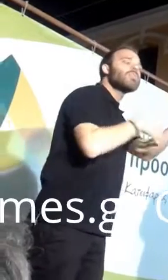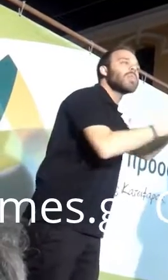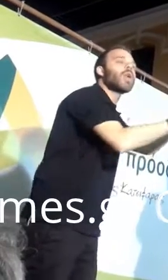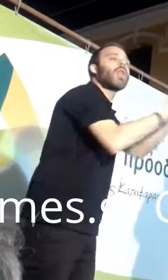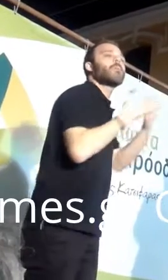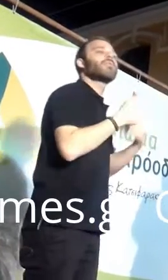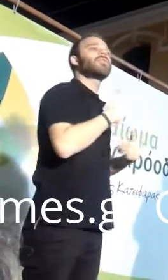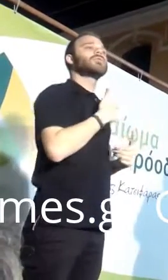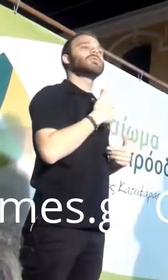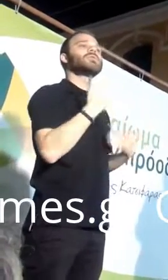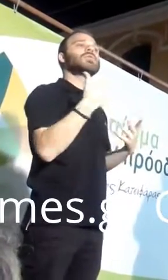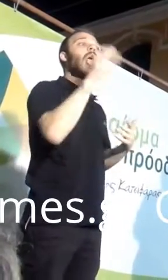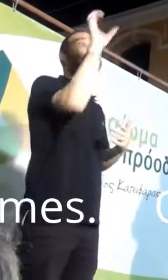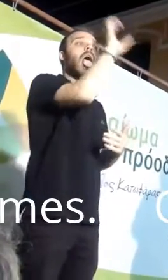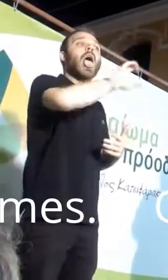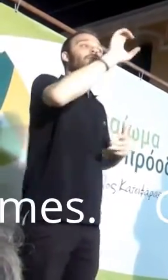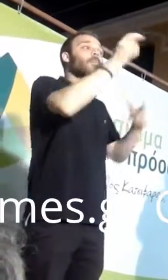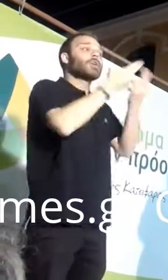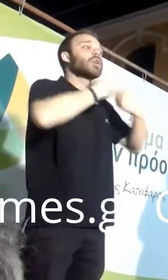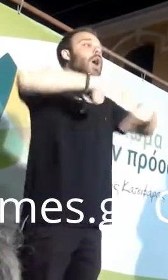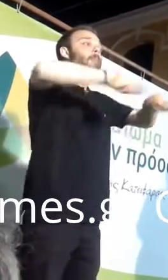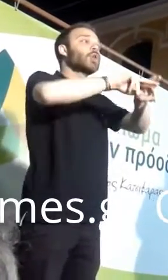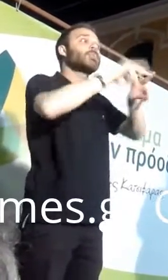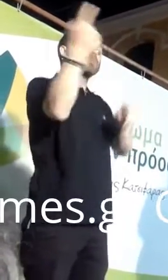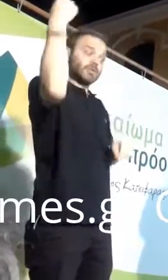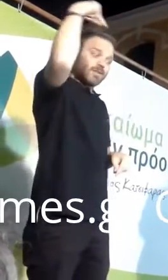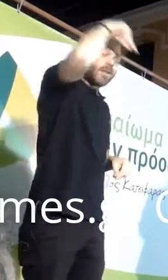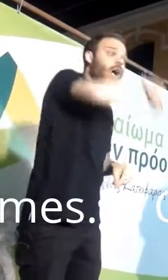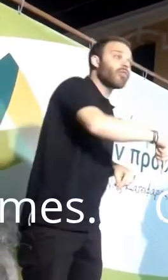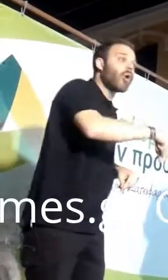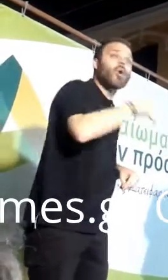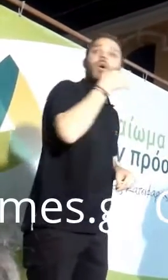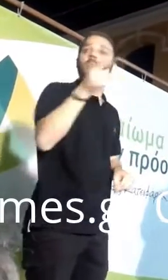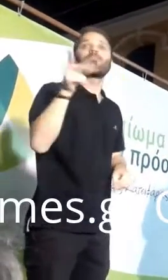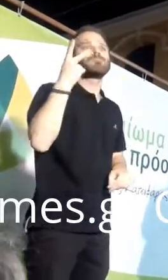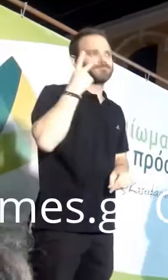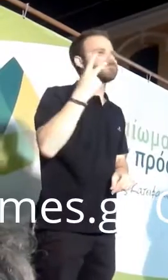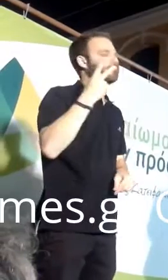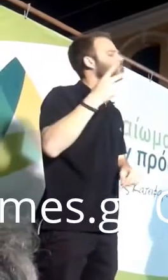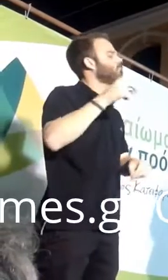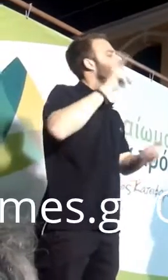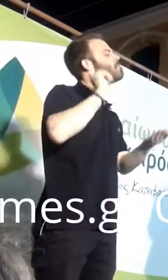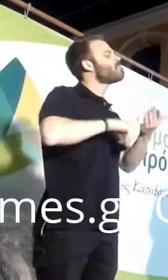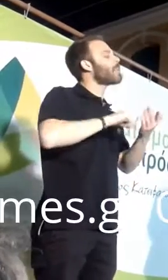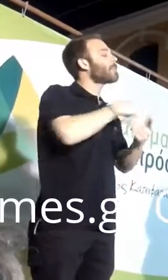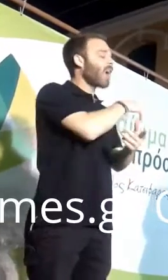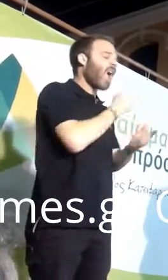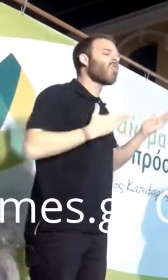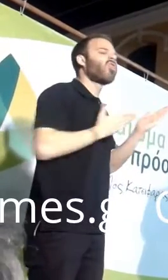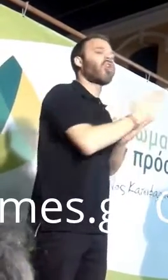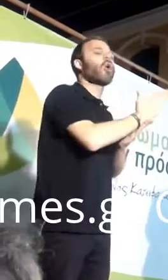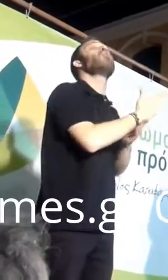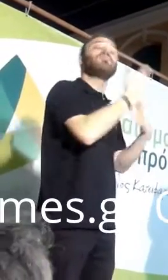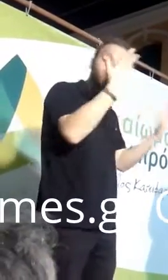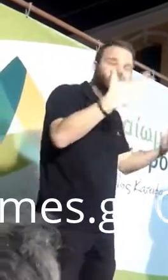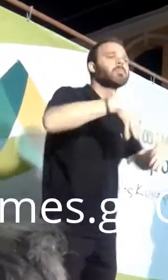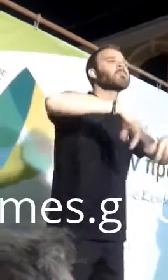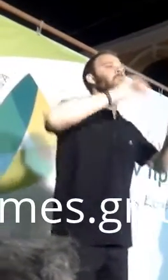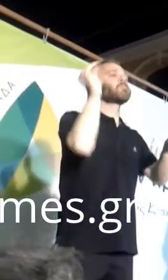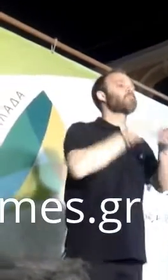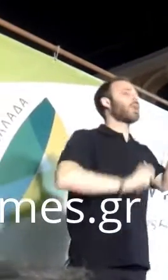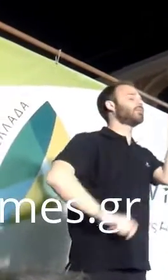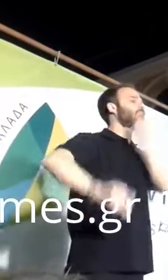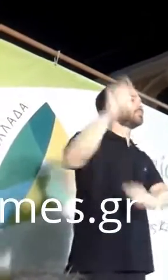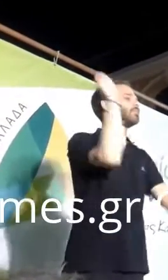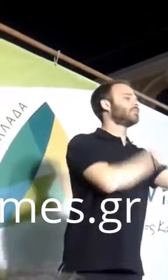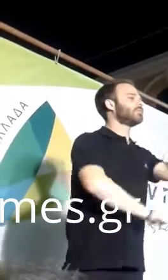ο Ευρωπαίος Επίτροπος και άνοιξε το πράσινο φως. Το έργο ξανάρχισε